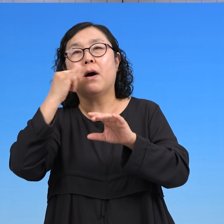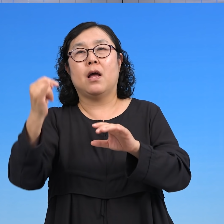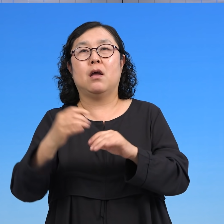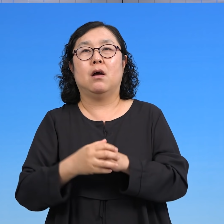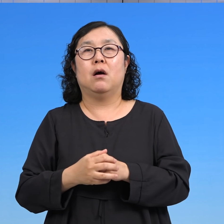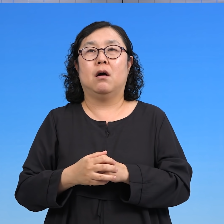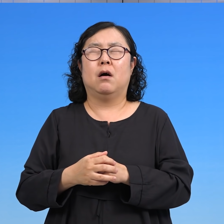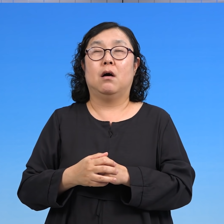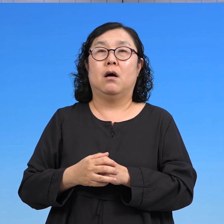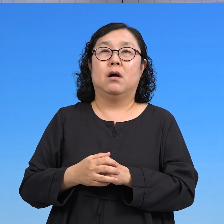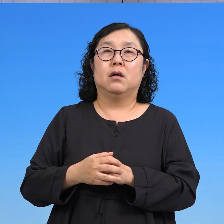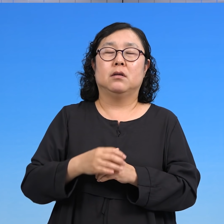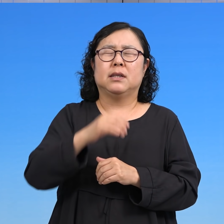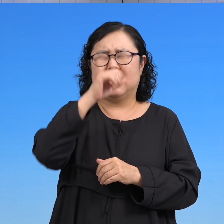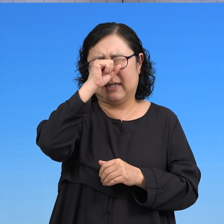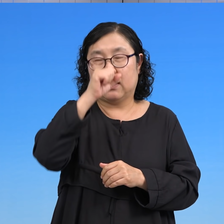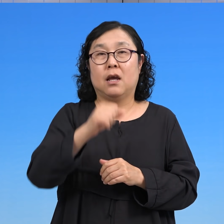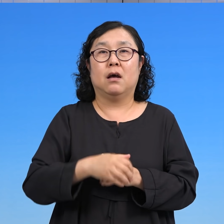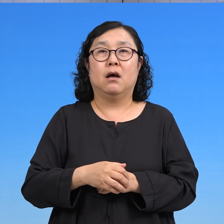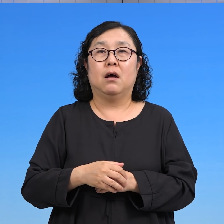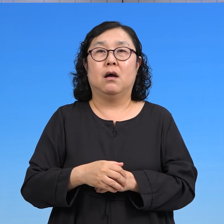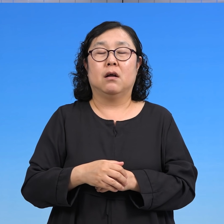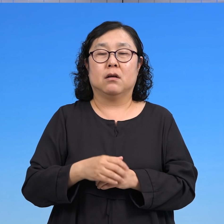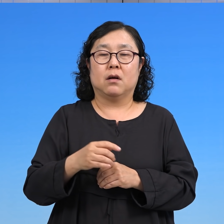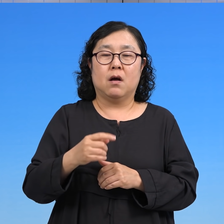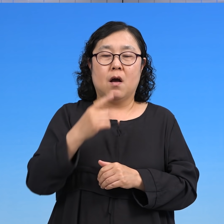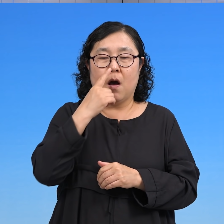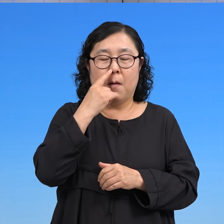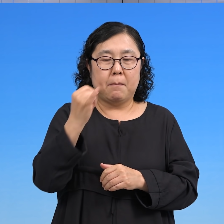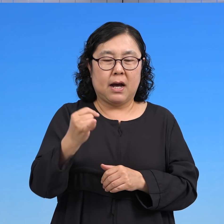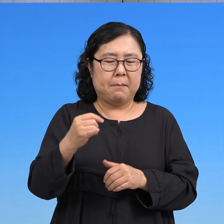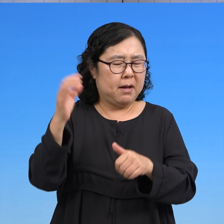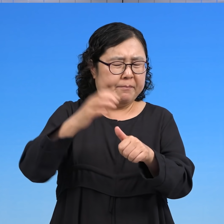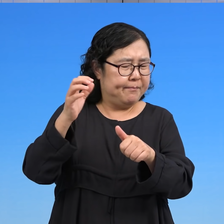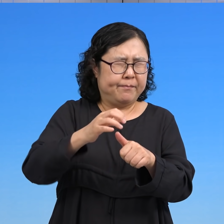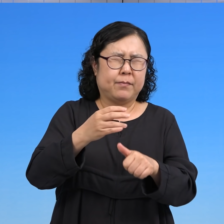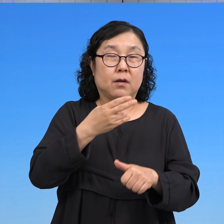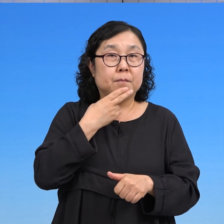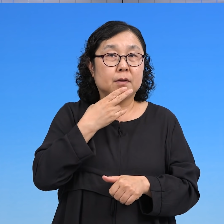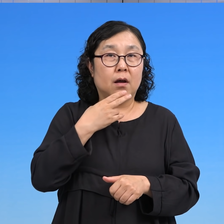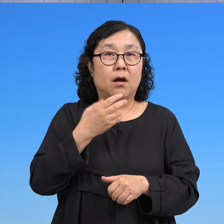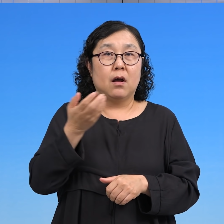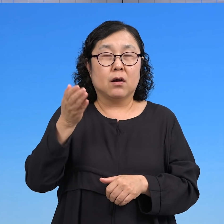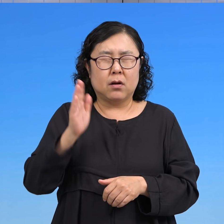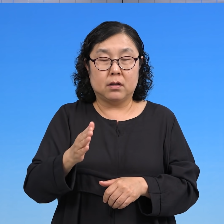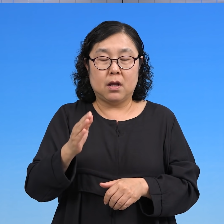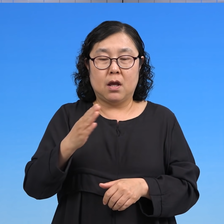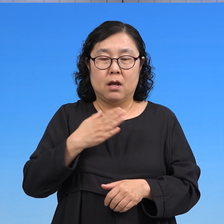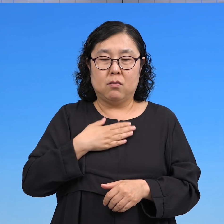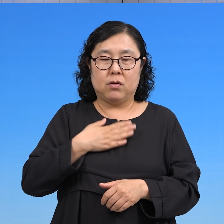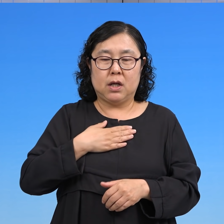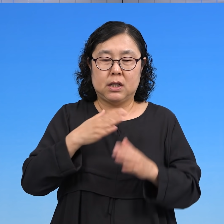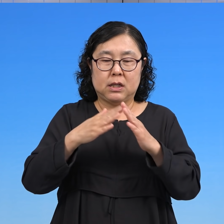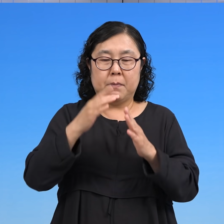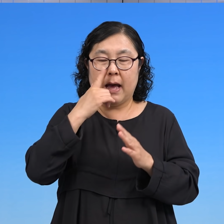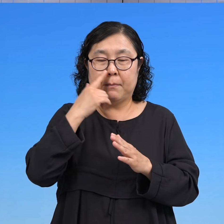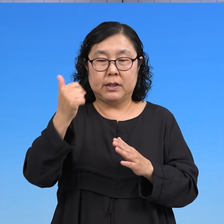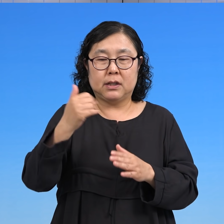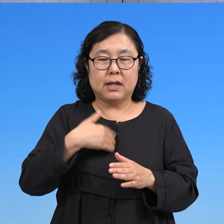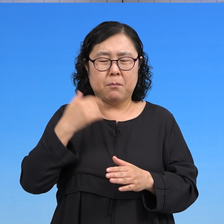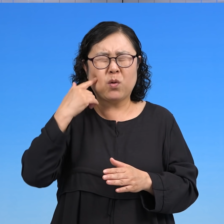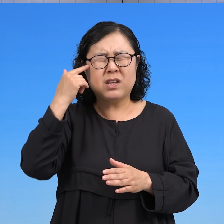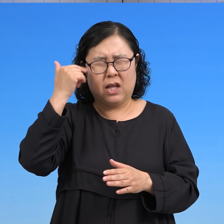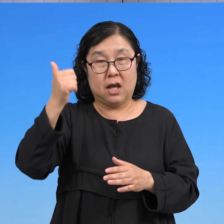온순한 엄마예요. 기질적으로 그래요. 그리고 막 이렇게 따지고 묻는 거 별로 안 하는 엄마예요. 거기에 비해서 우리 집의